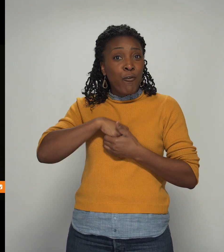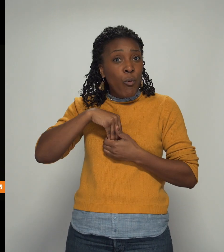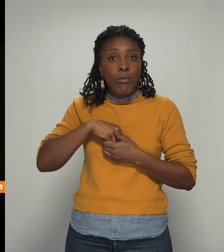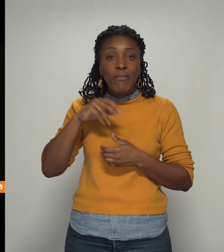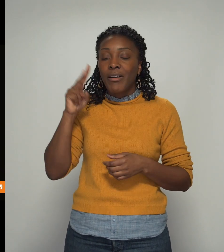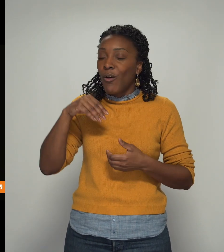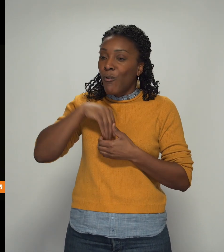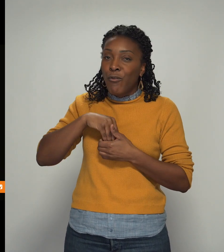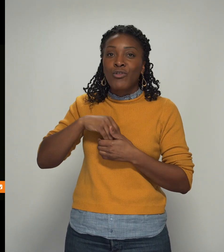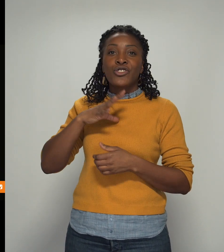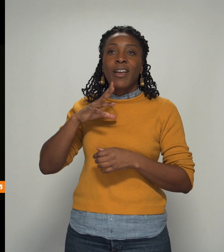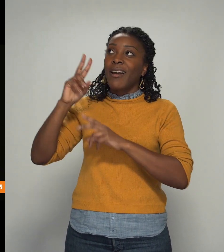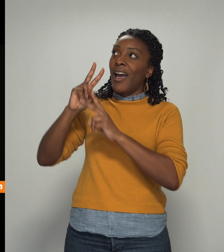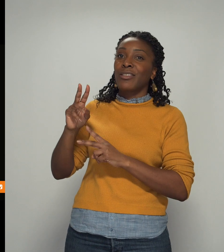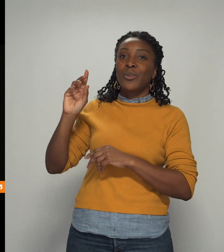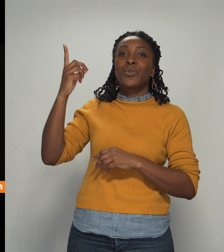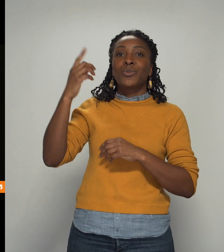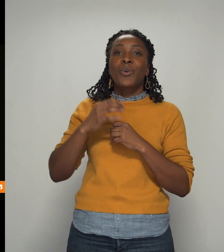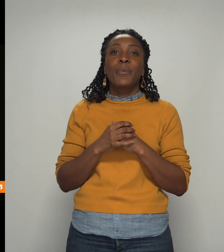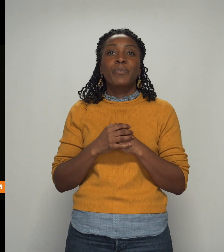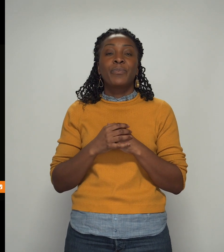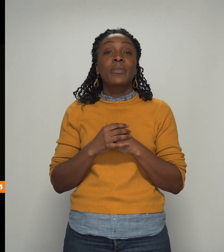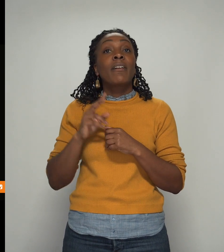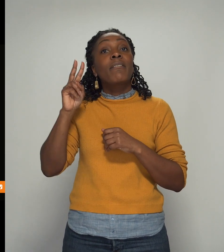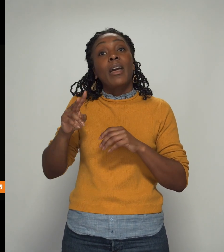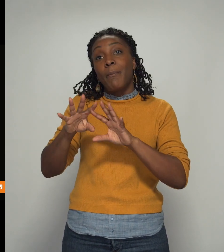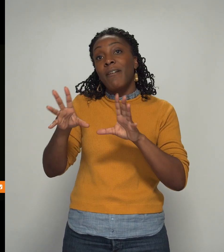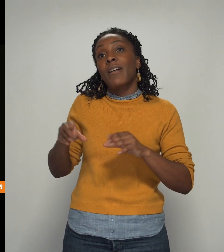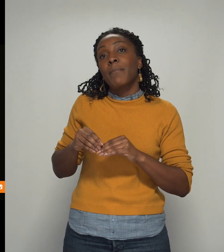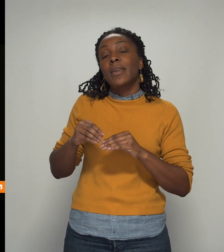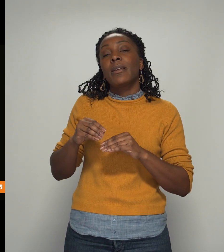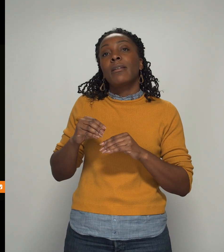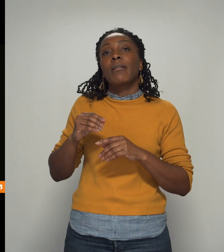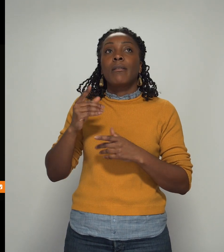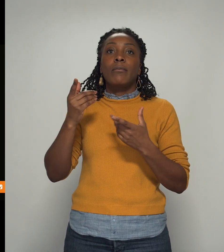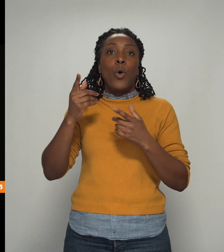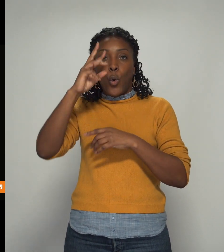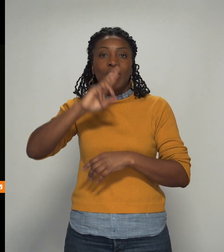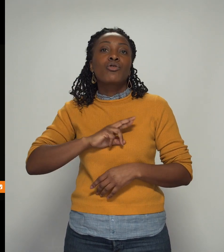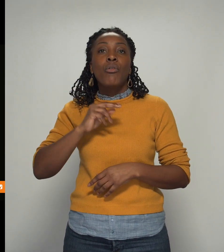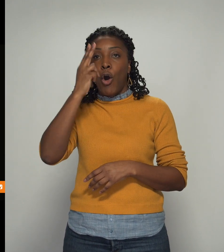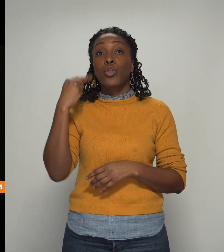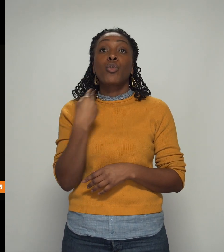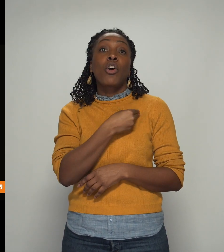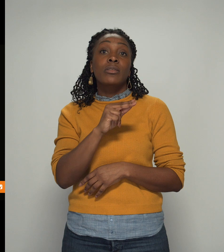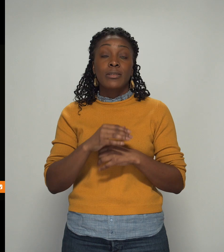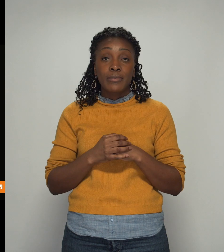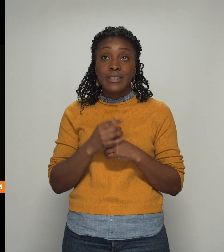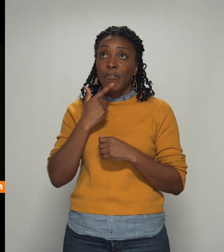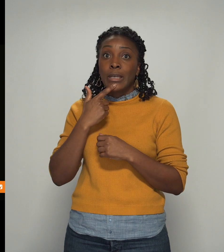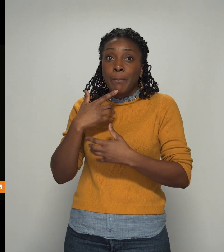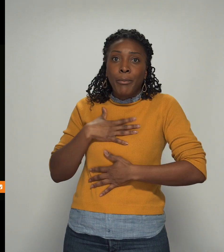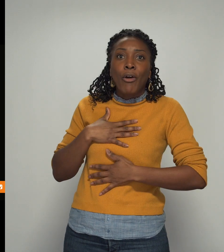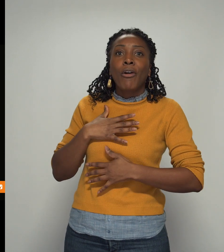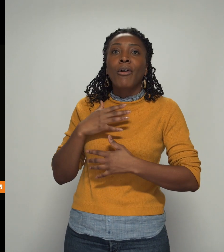fond de moi, j'avais une crainte de Dieu. Je viens d'un contexte de familial orthodoxe. Donc il y avait cette peur de Dieu, il y avait